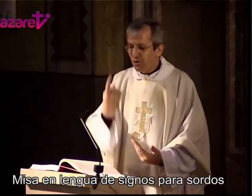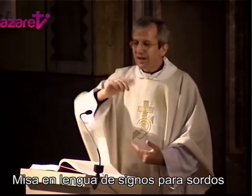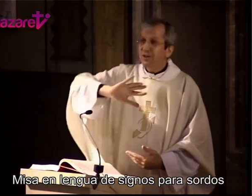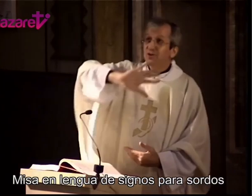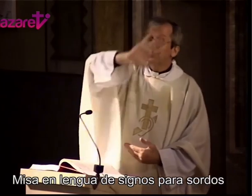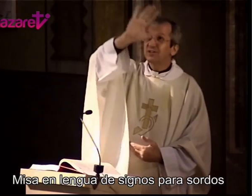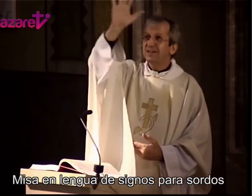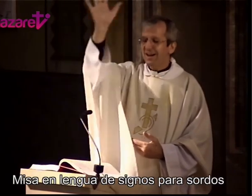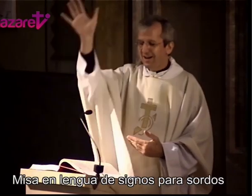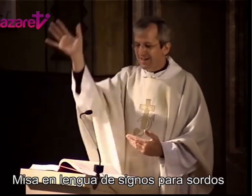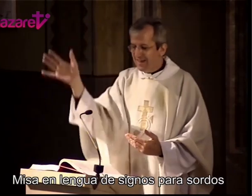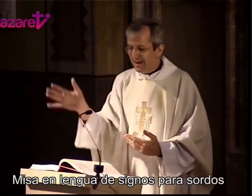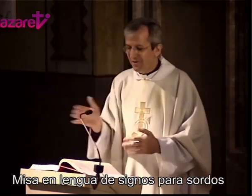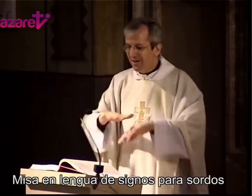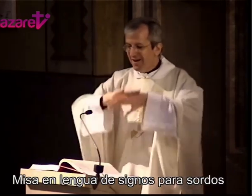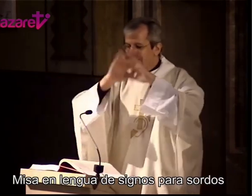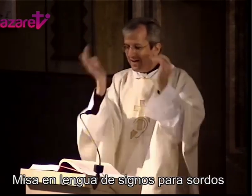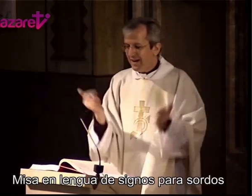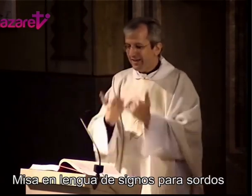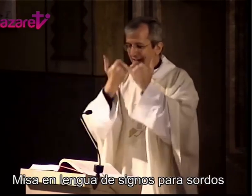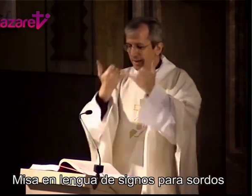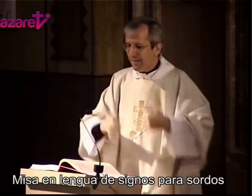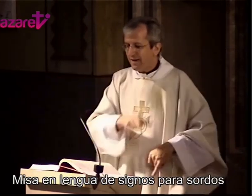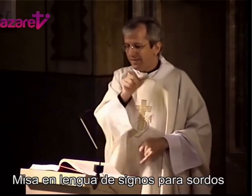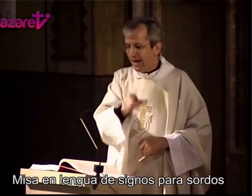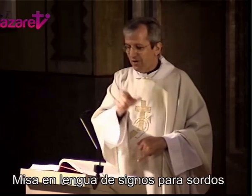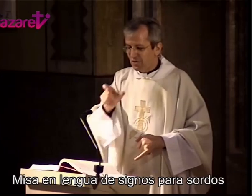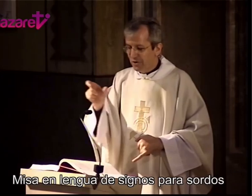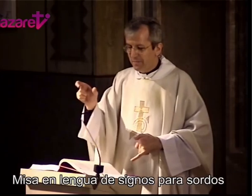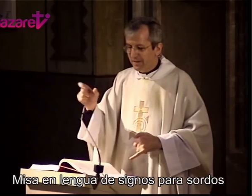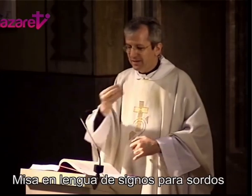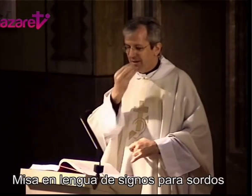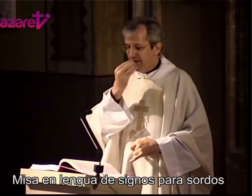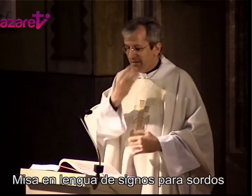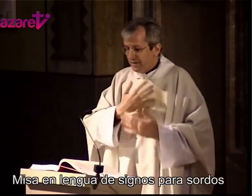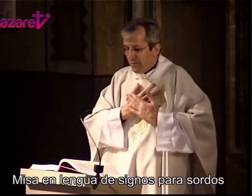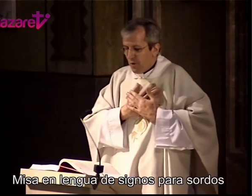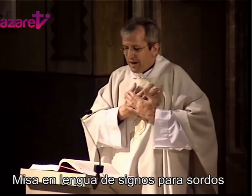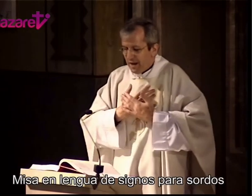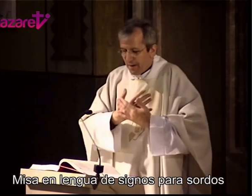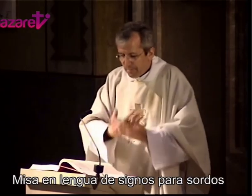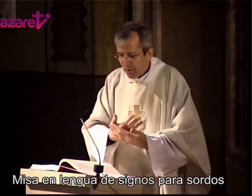a Dios en el cielo y en la tierra paz a los hombres de buena